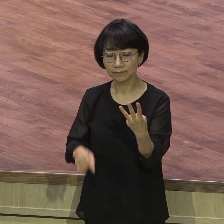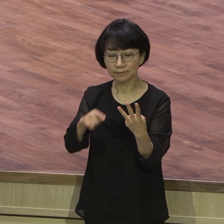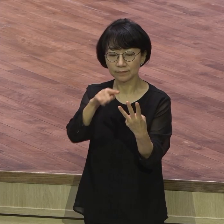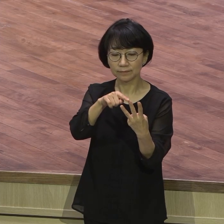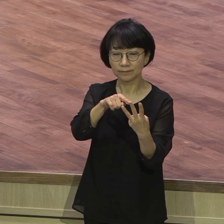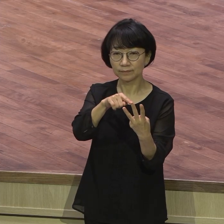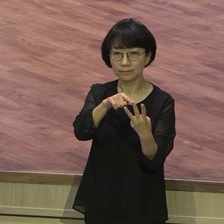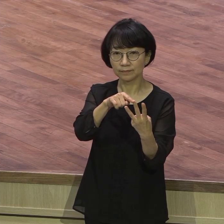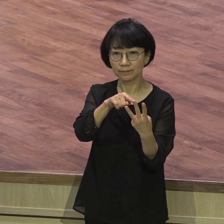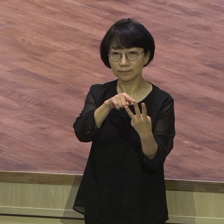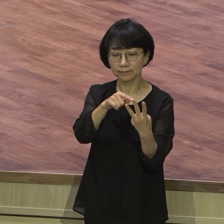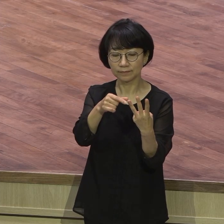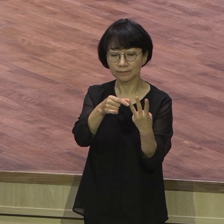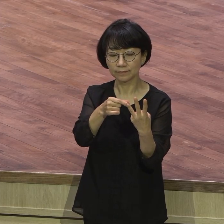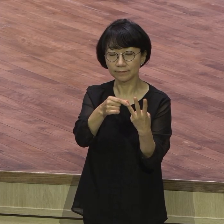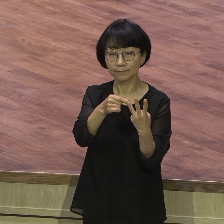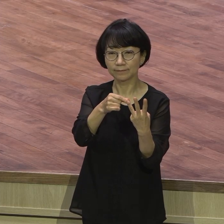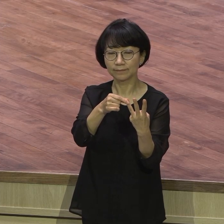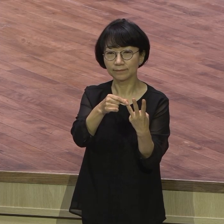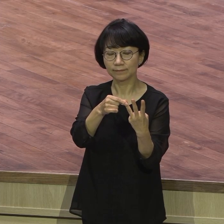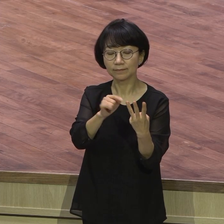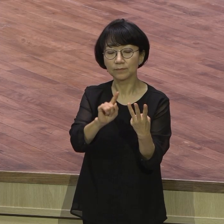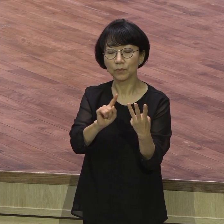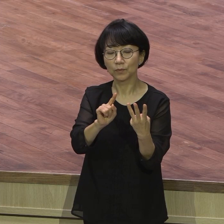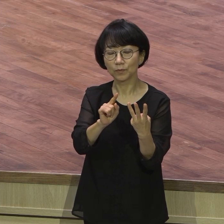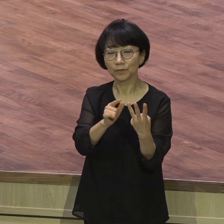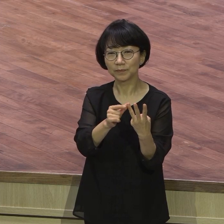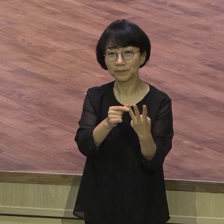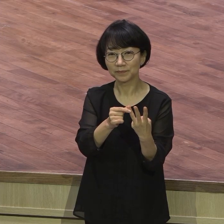거지만 여기 뭘 하면 안 돼요 마지막 세 번째 단계가 뭐냐